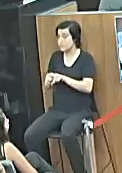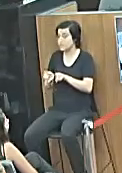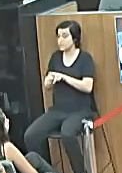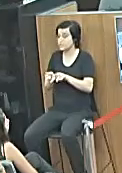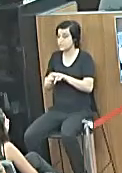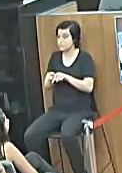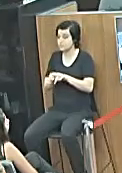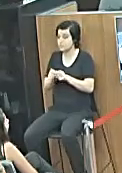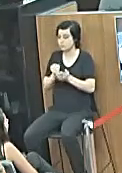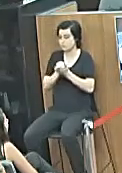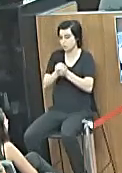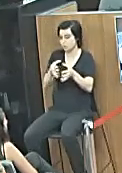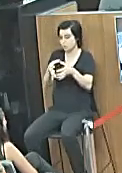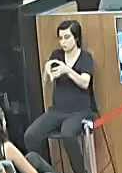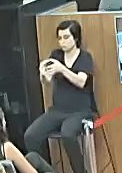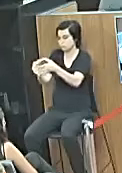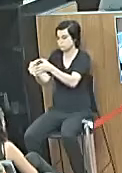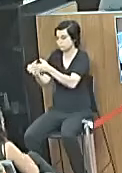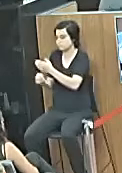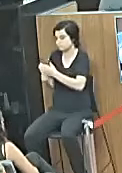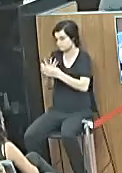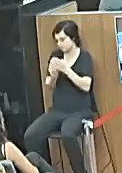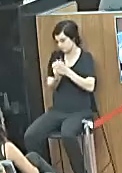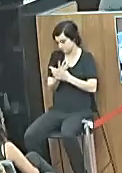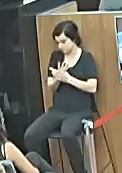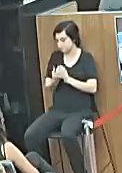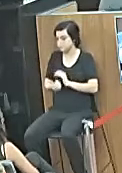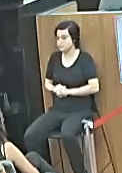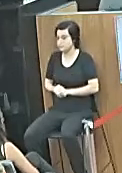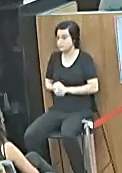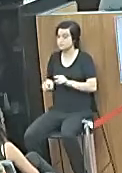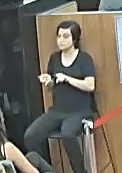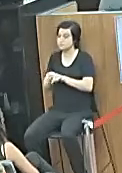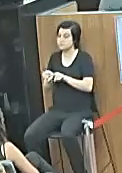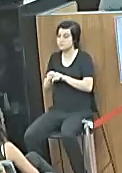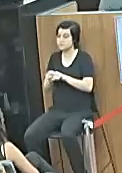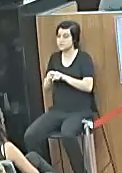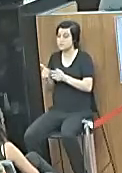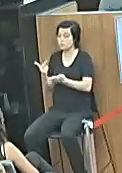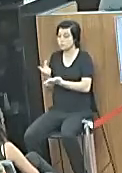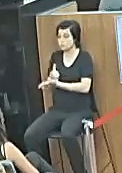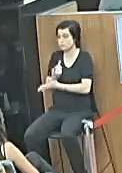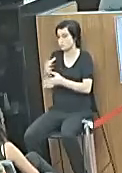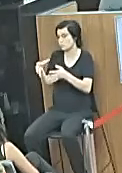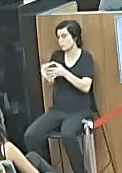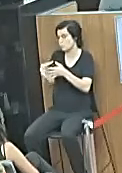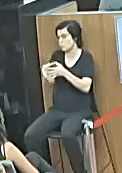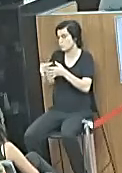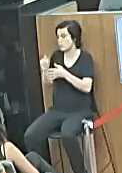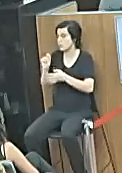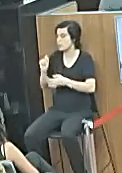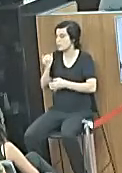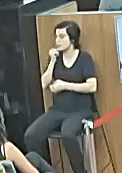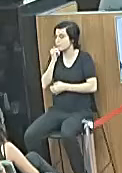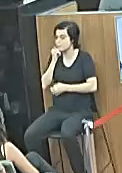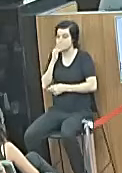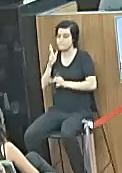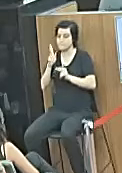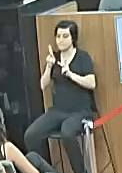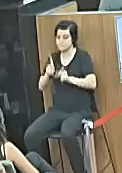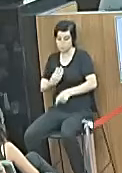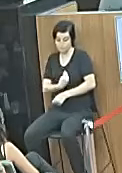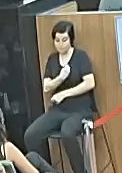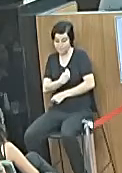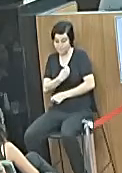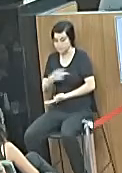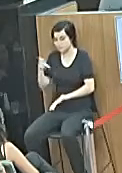do comitê alterar finalidade da ação 4112 promoção da cidadania e participação social